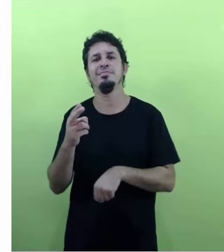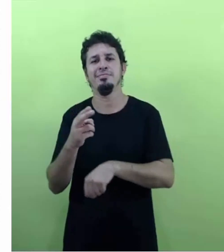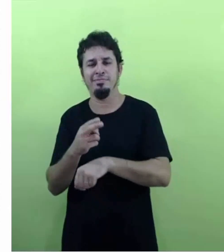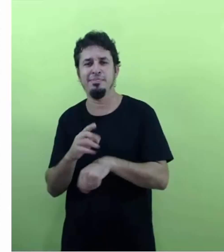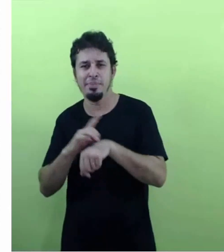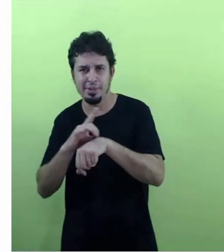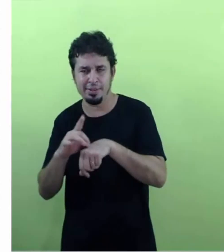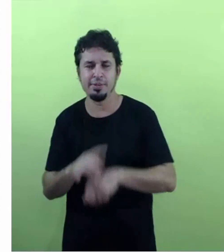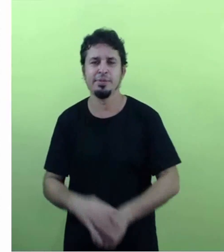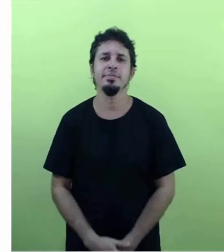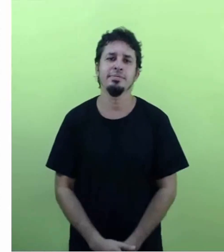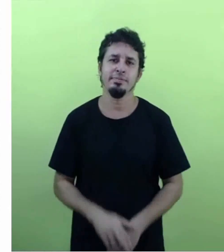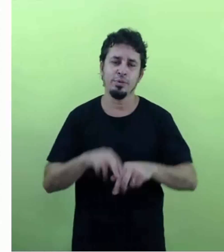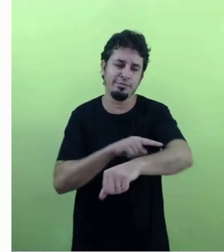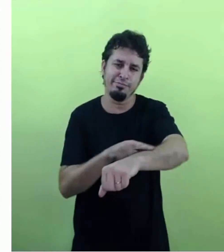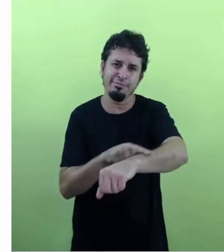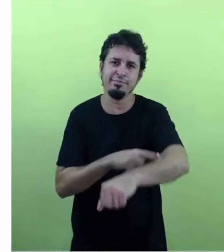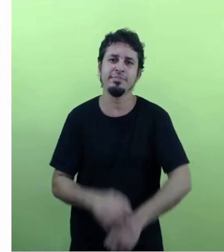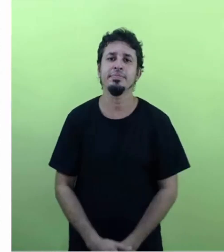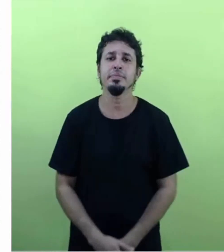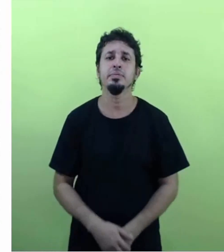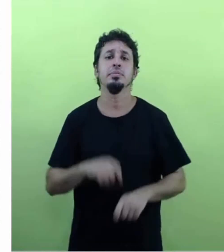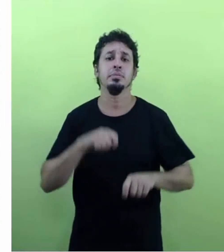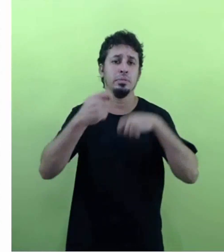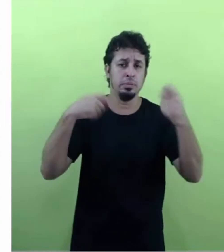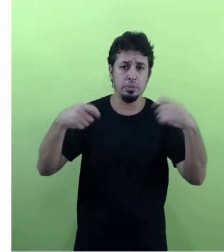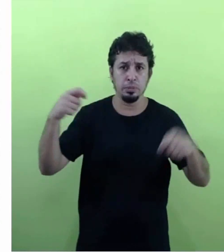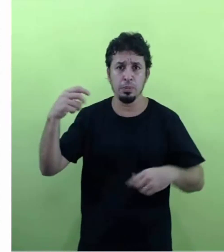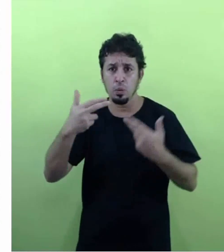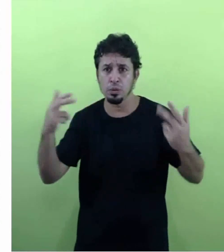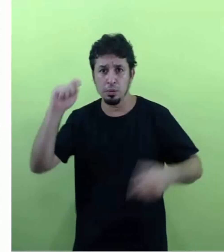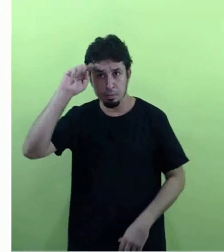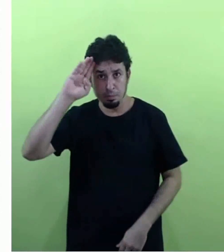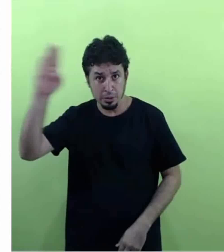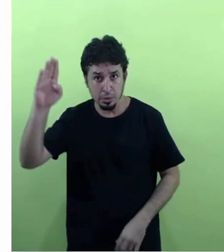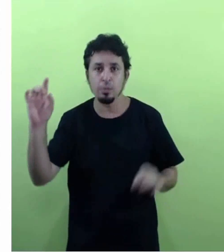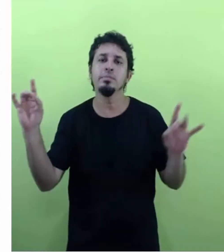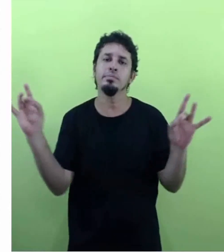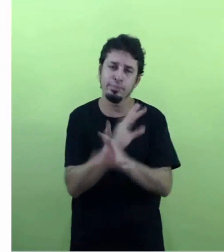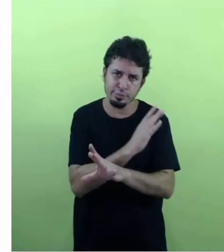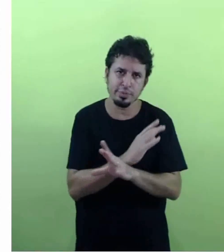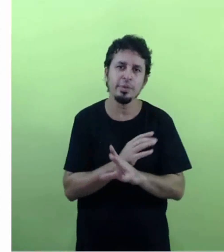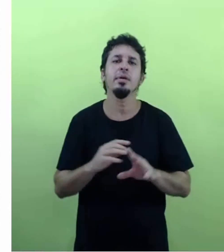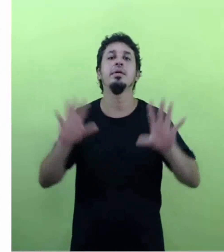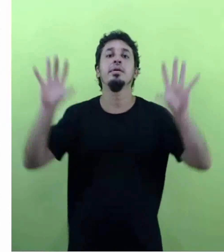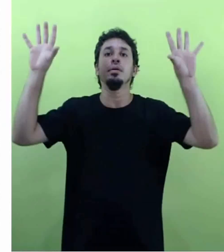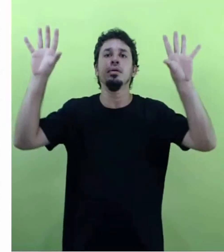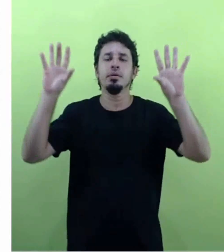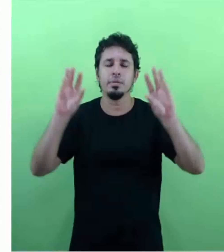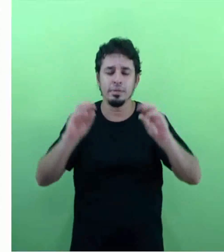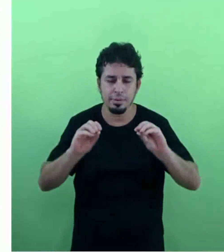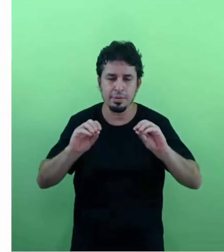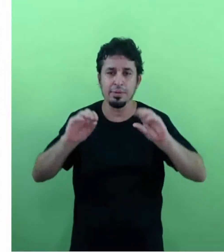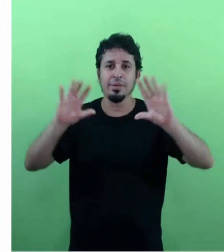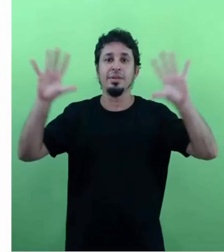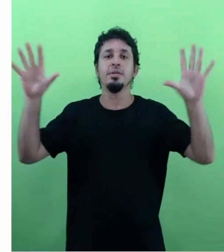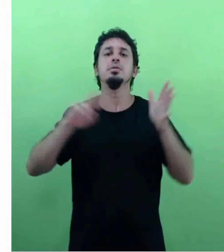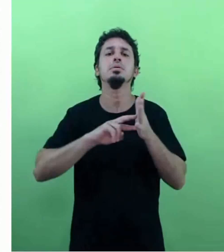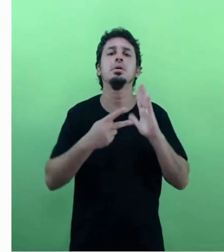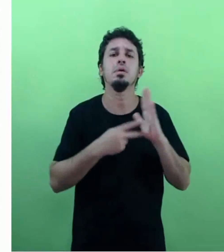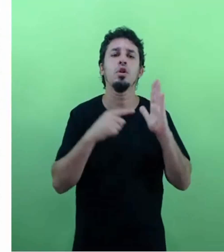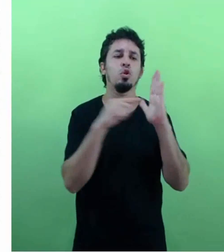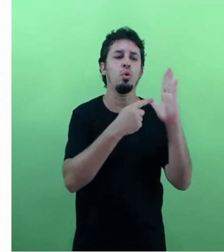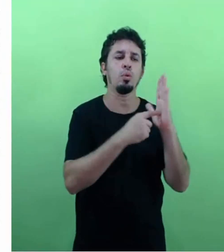acordo com o tom de pele. Depois dos sinais principais deve haver o escurecimento e clareamento da